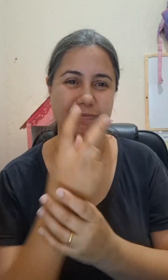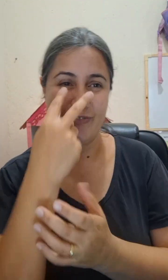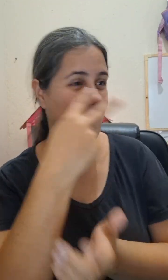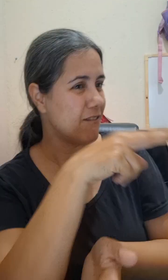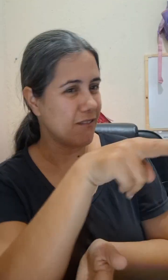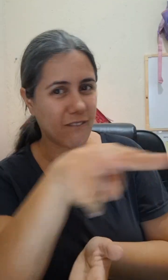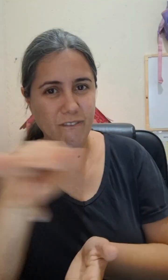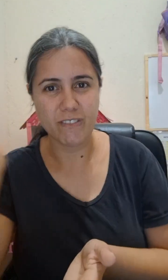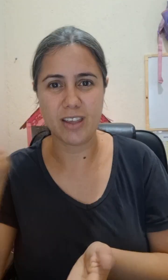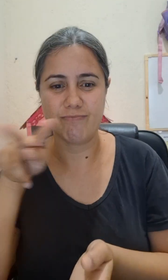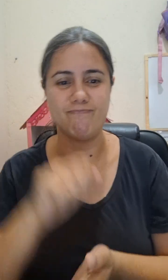também.